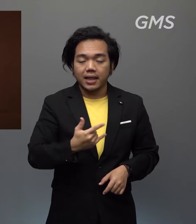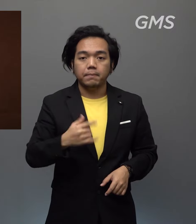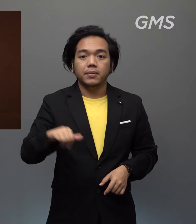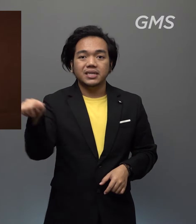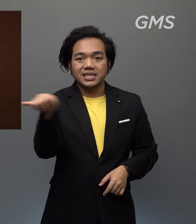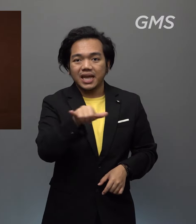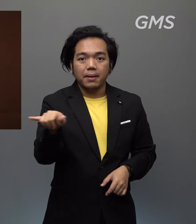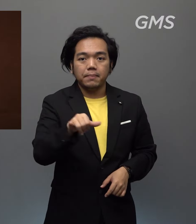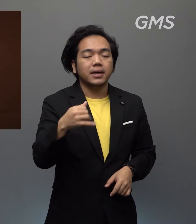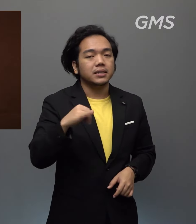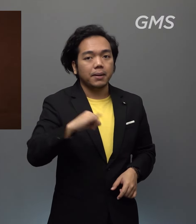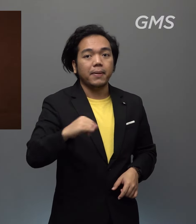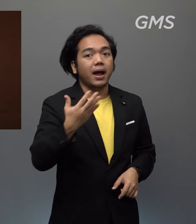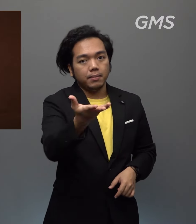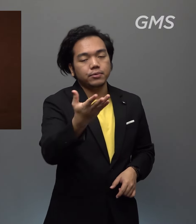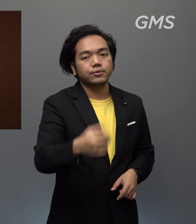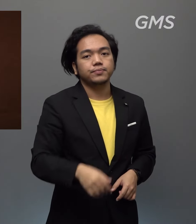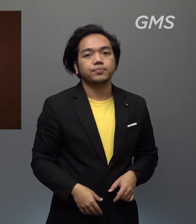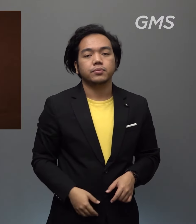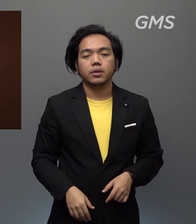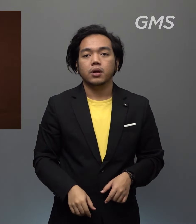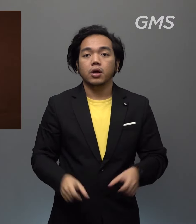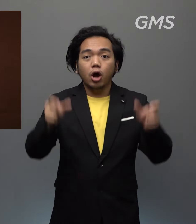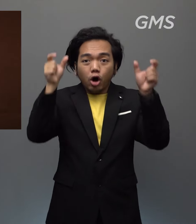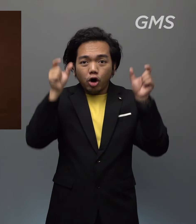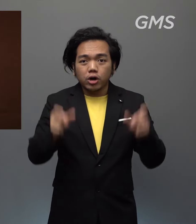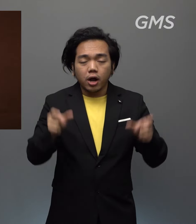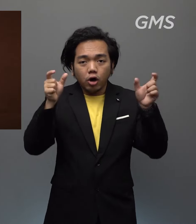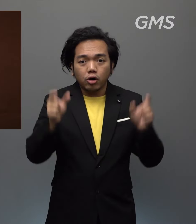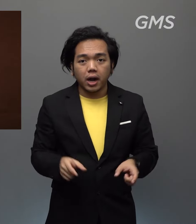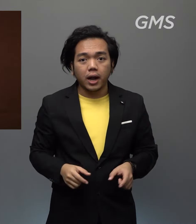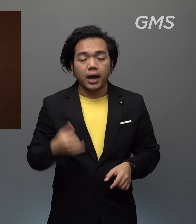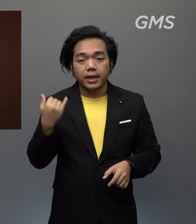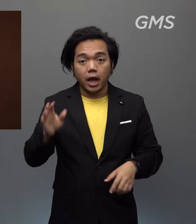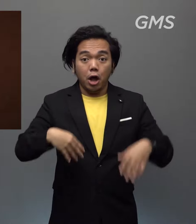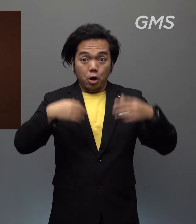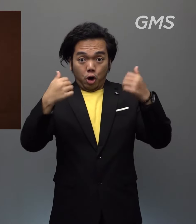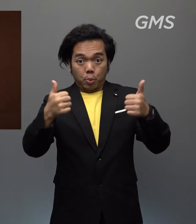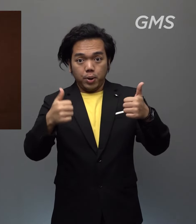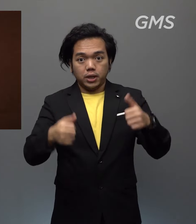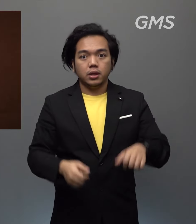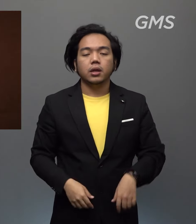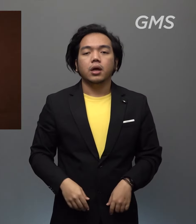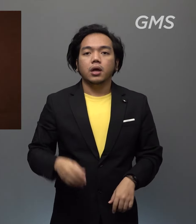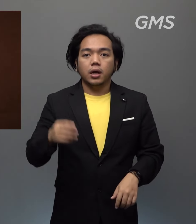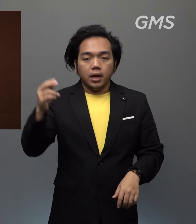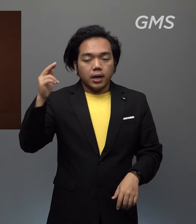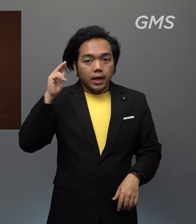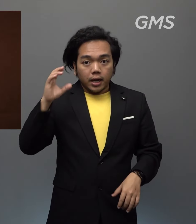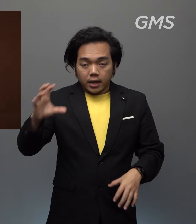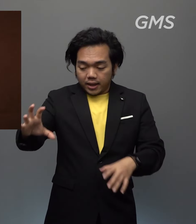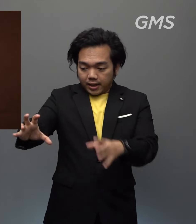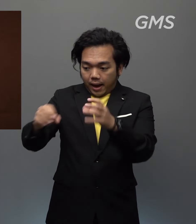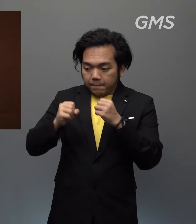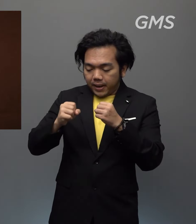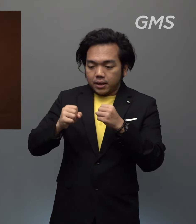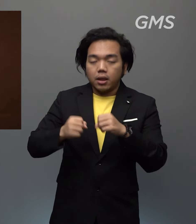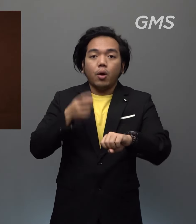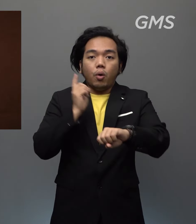Pembawa senjata ditemukan di dalam masa-masa keterpurukan atau dalam masa-masa sulit. Oke, pembawa